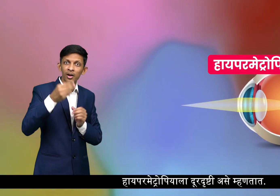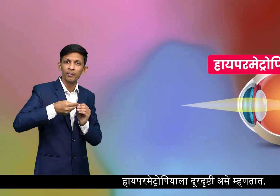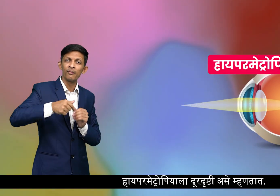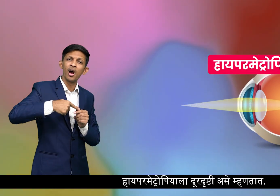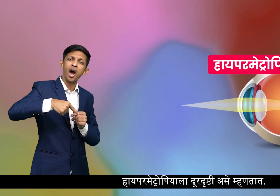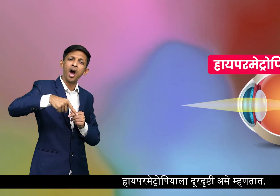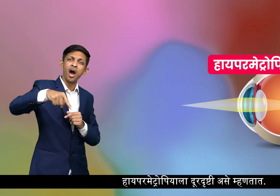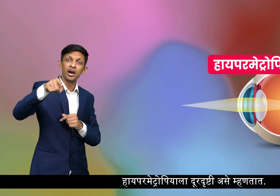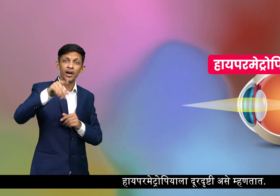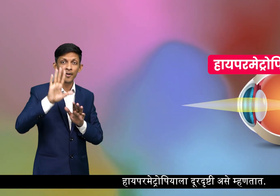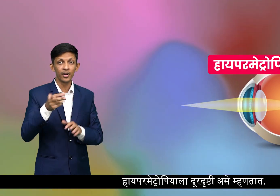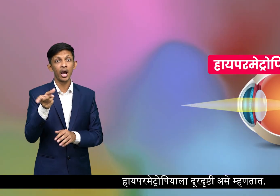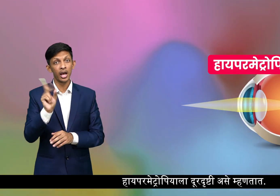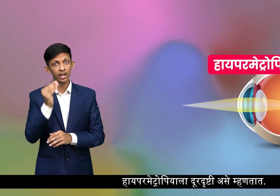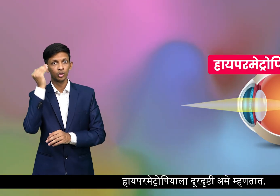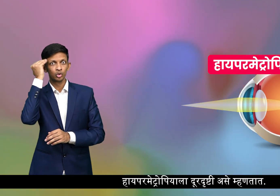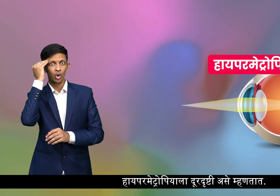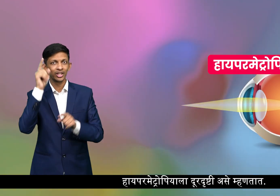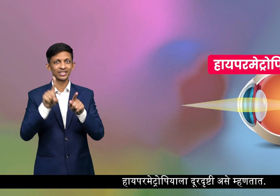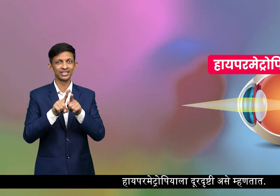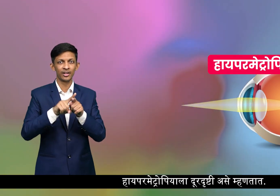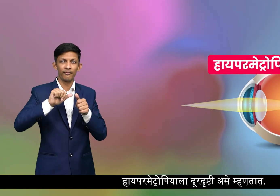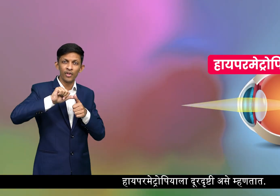हायपरमेट्रोपियाला दूरदृष्टी असे म्हणतात.